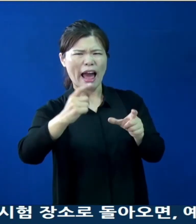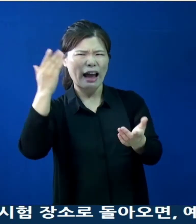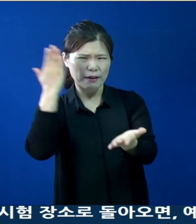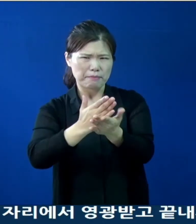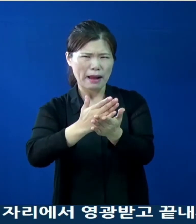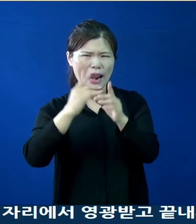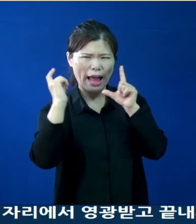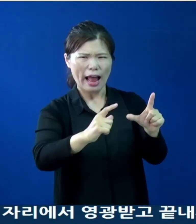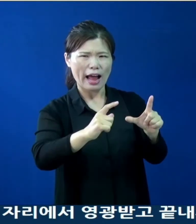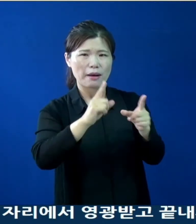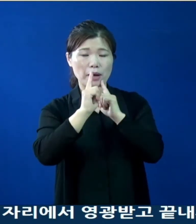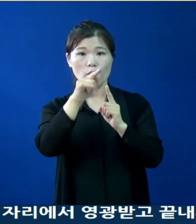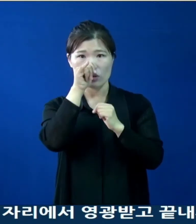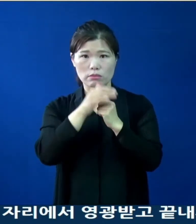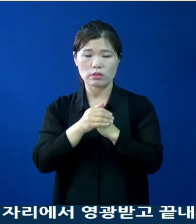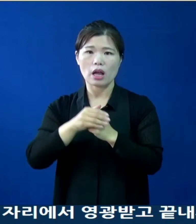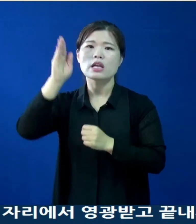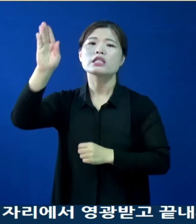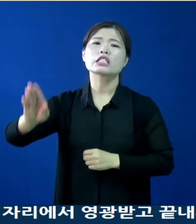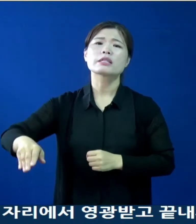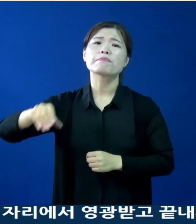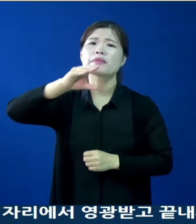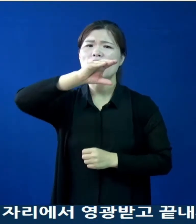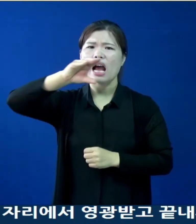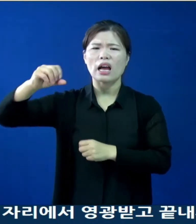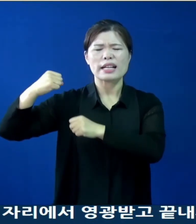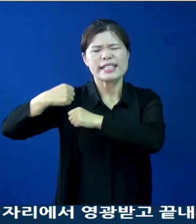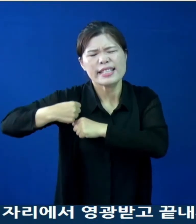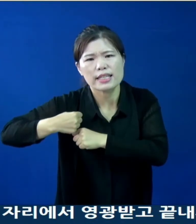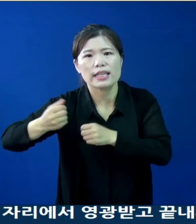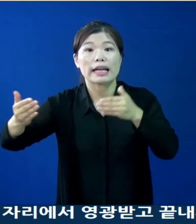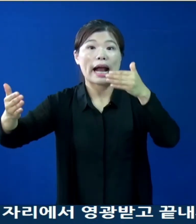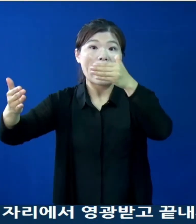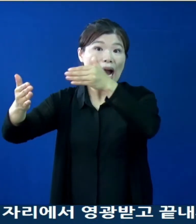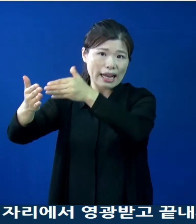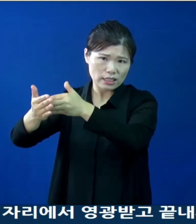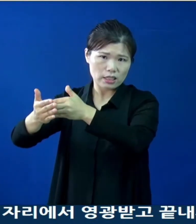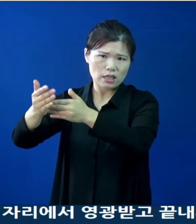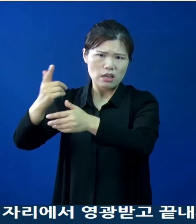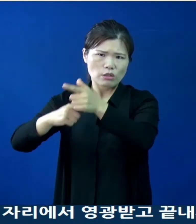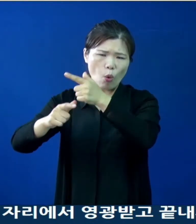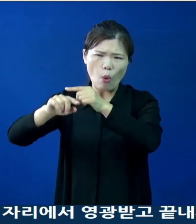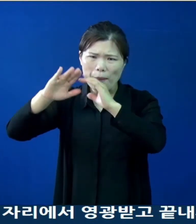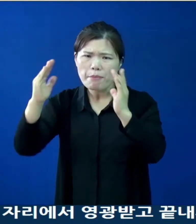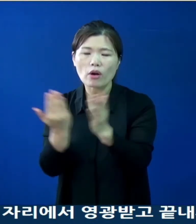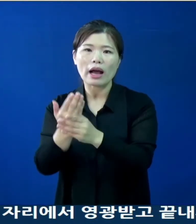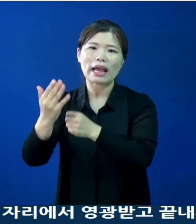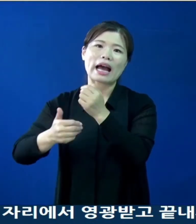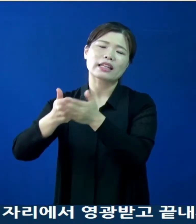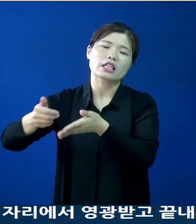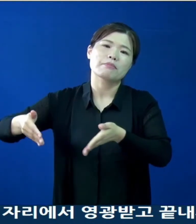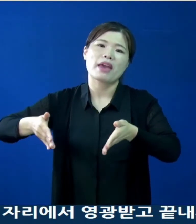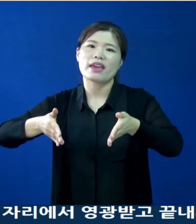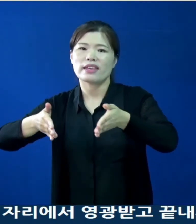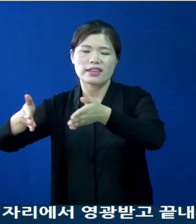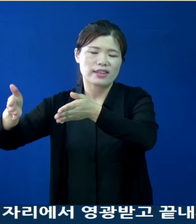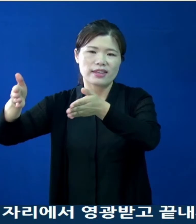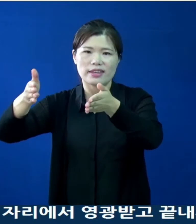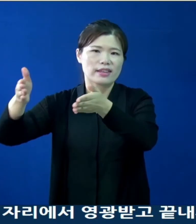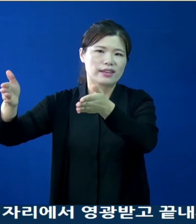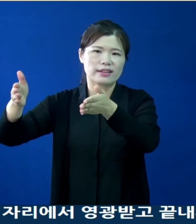끝까지, 십자가의 길까지 가실 때까지 더 완벽하게 하나님이 하나님의 길을 가는 사람을